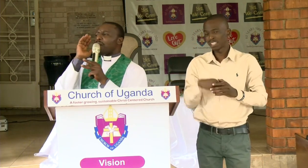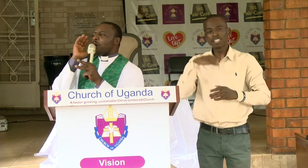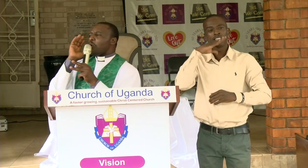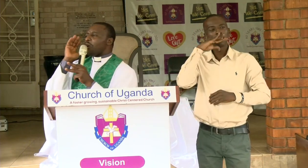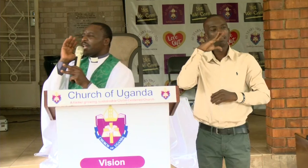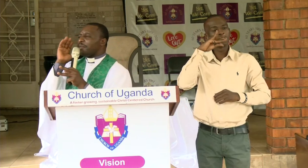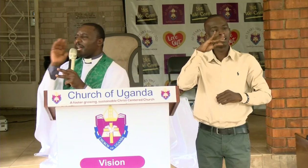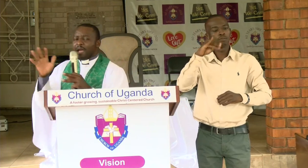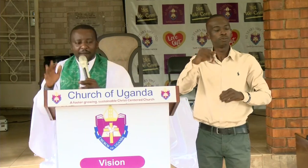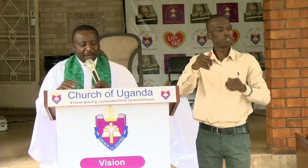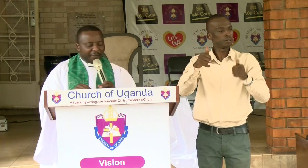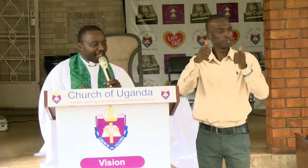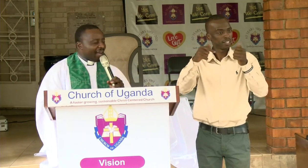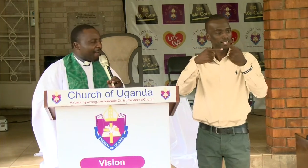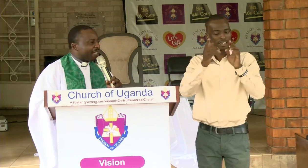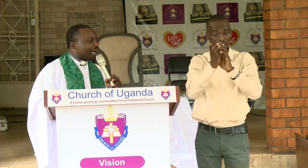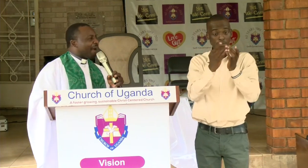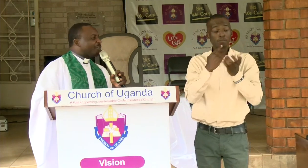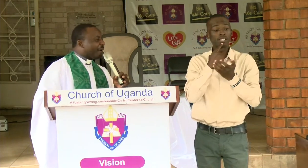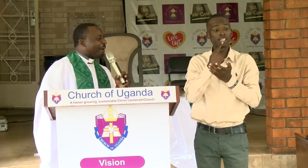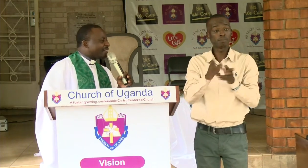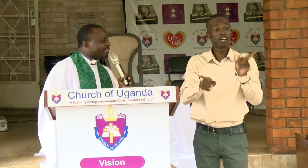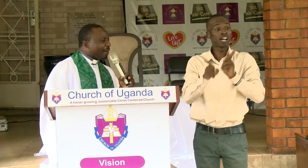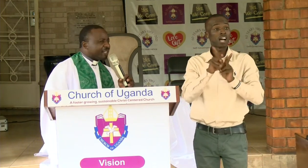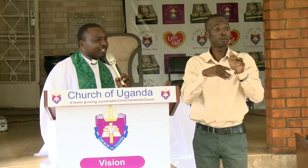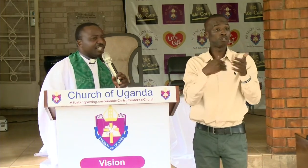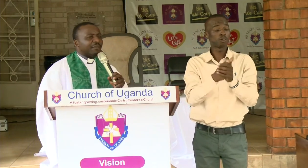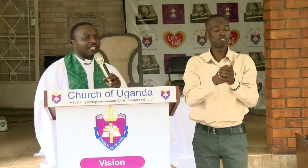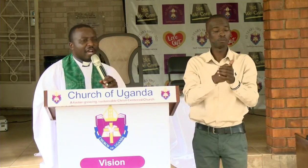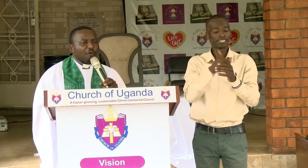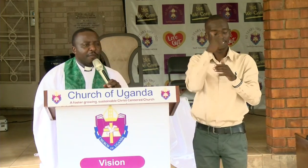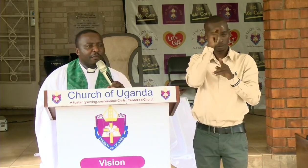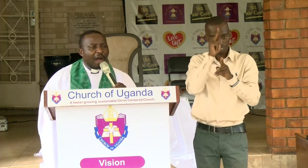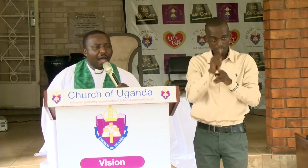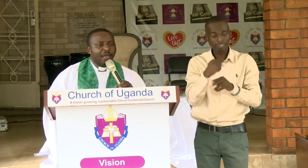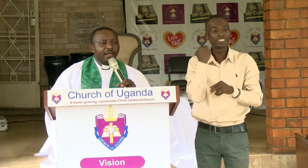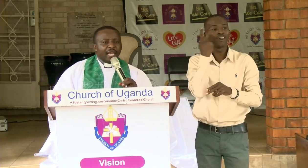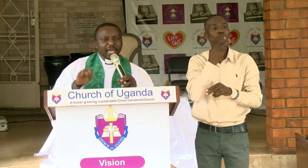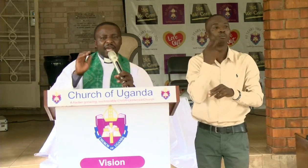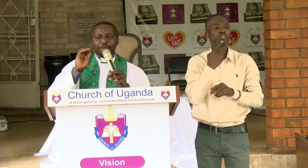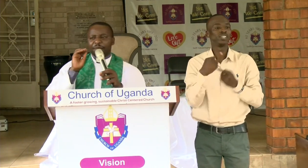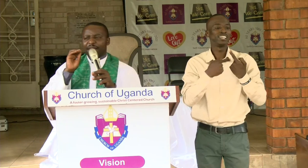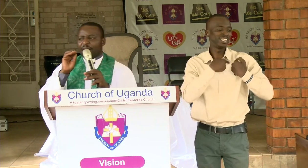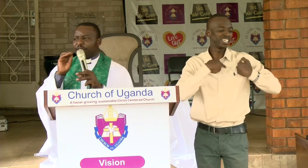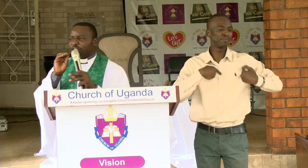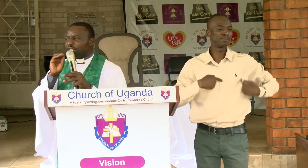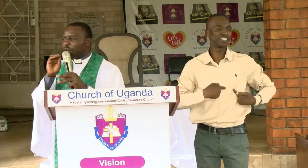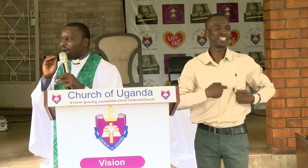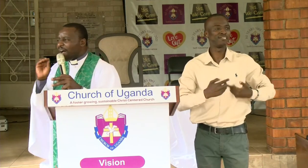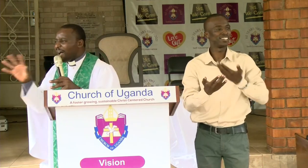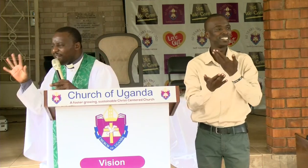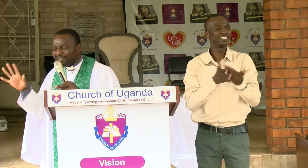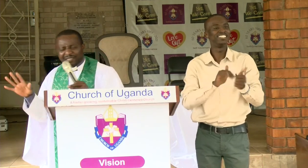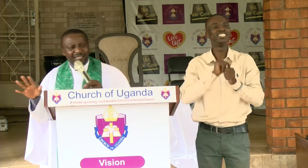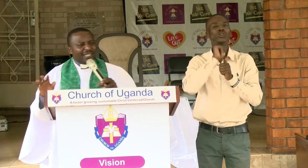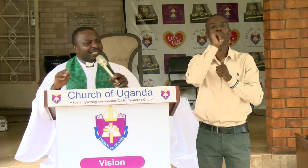ng'emigambo akamwa koogera birala Bayibuli egamba nti abantu bano bansaamu ekitiibwa kya ku mimwa naye ng'emitima gyabwe